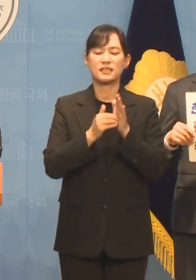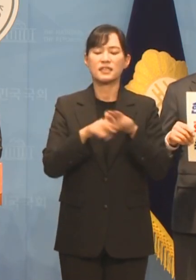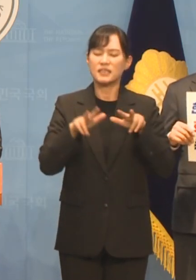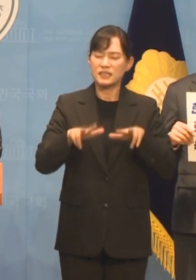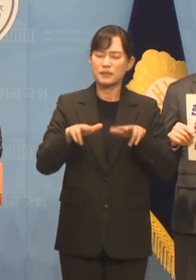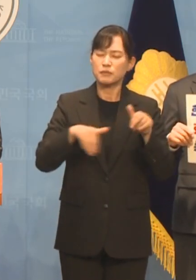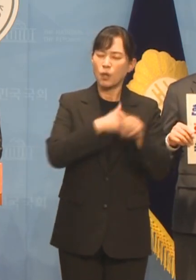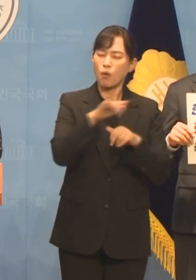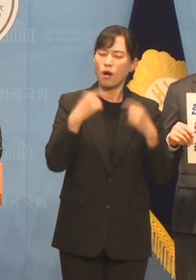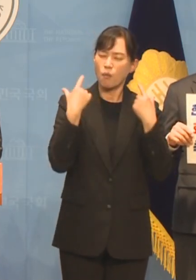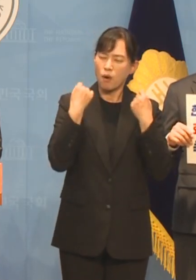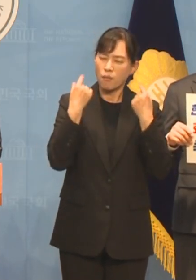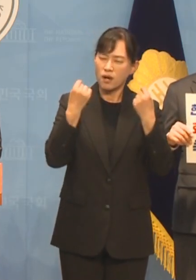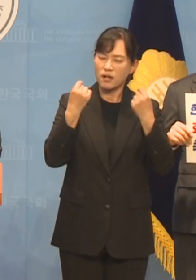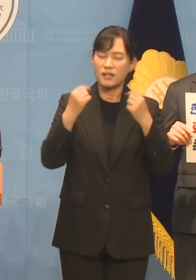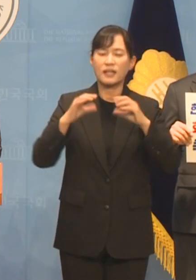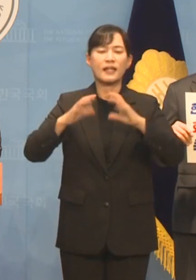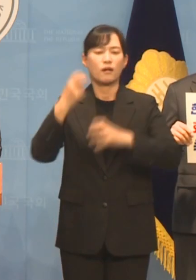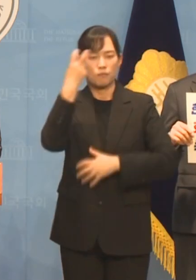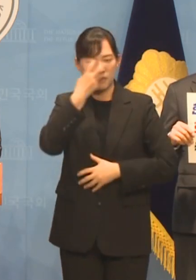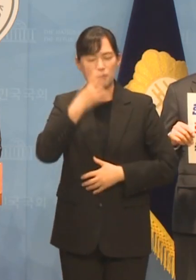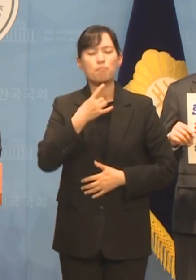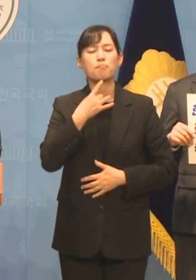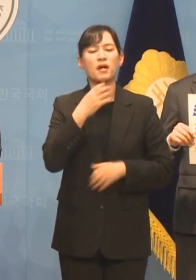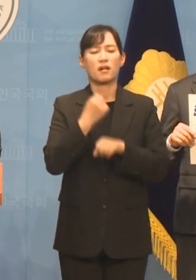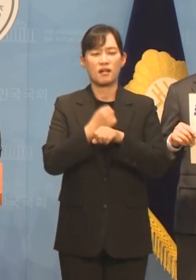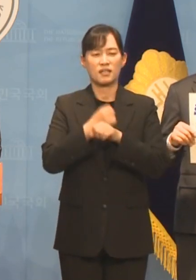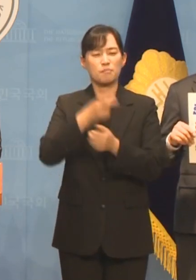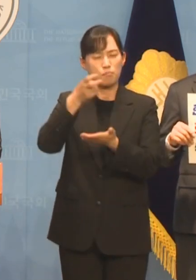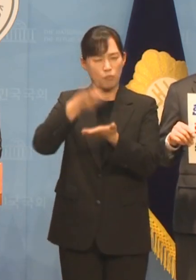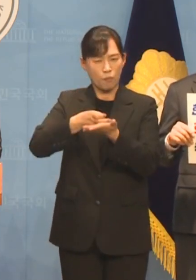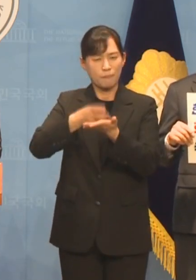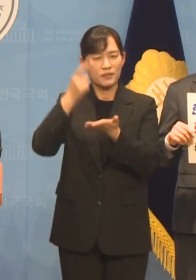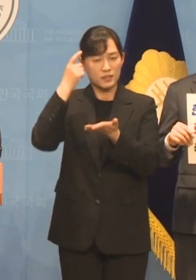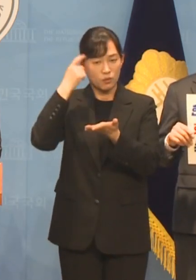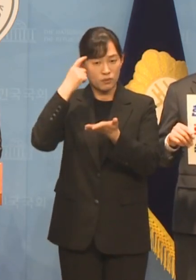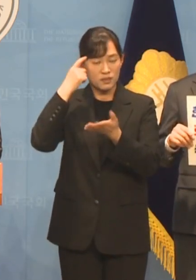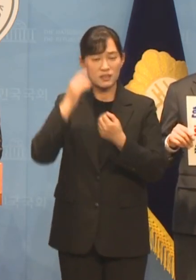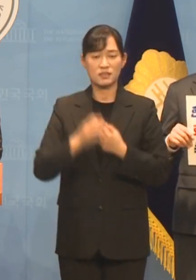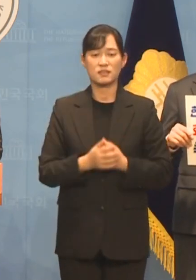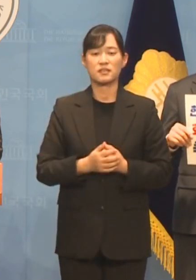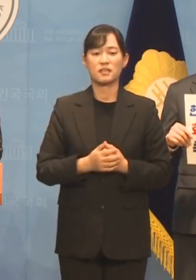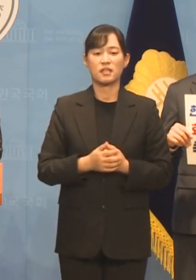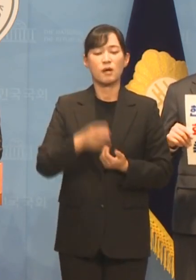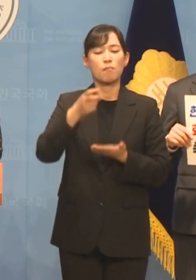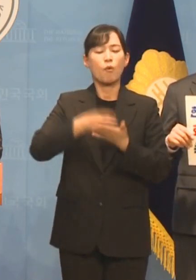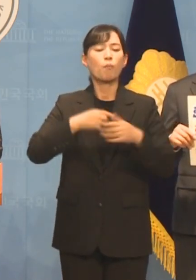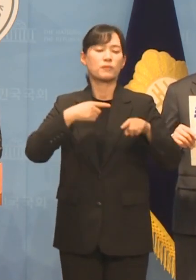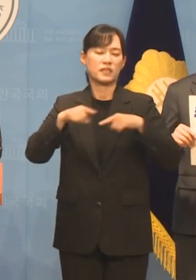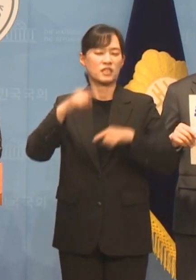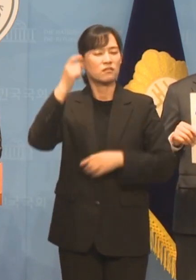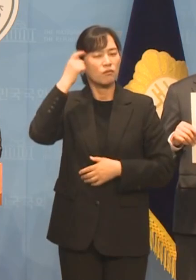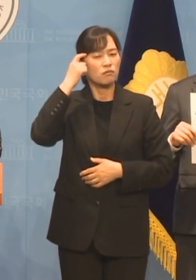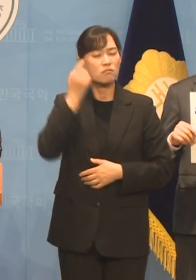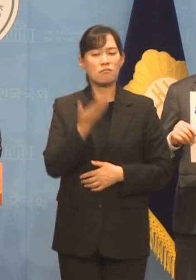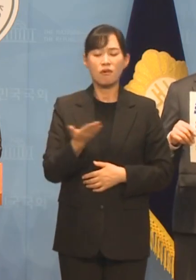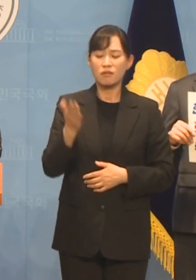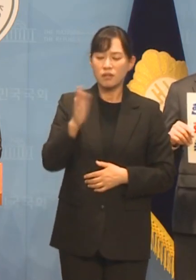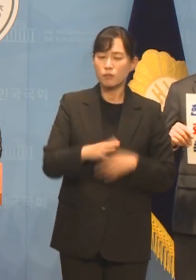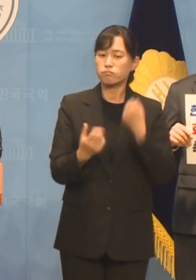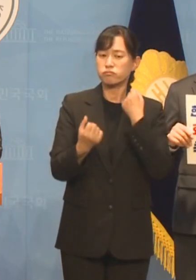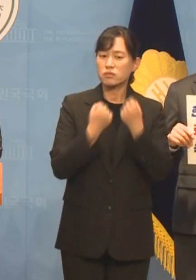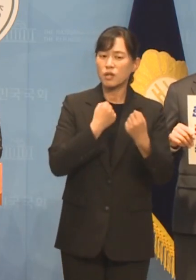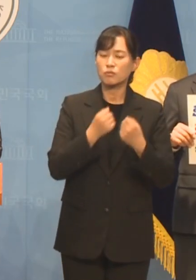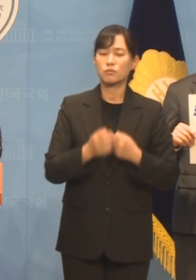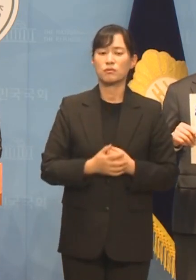유지, 국가를 관리만 하라는 것이 헌법의 정신이고 법치주의의 정신입니다. 그럼에도 불구하고